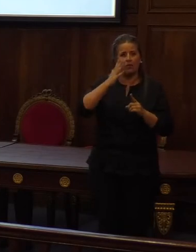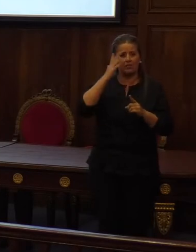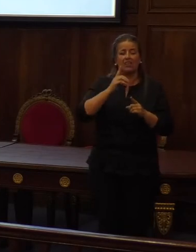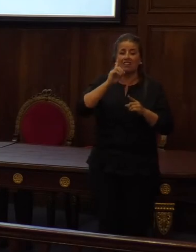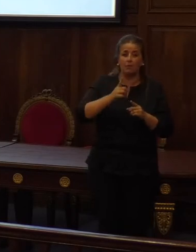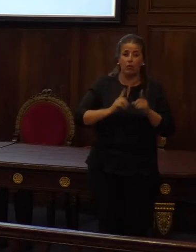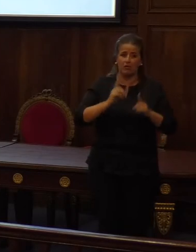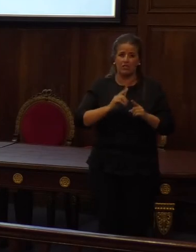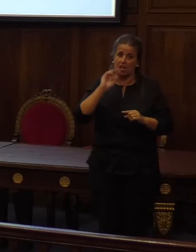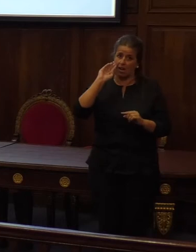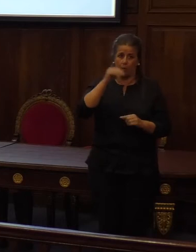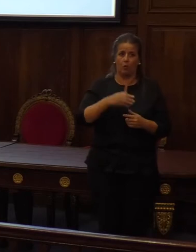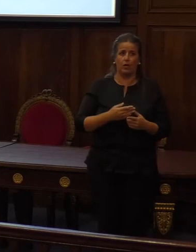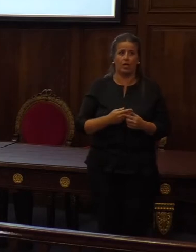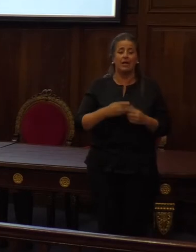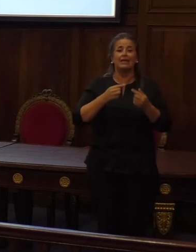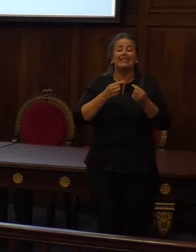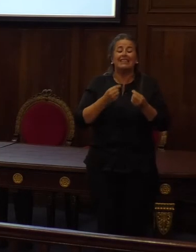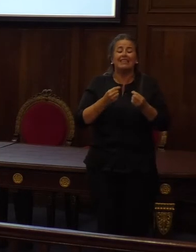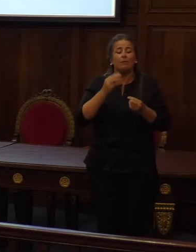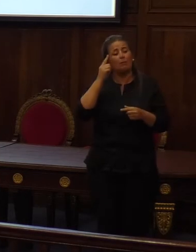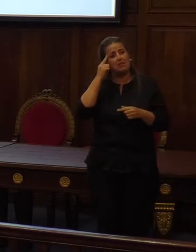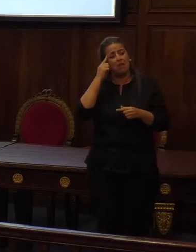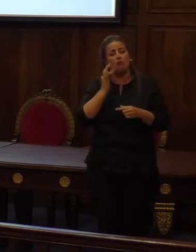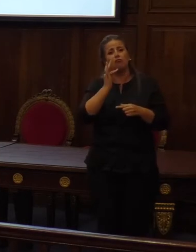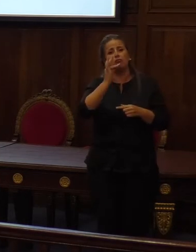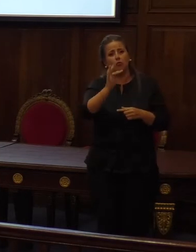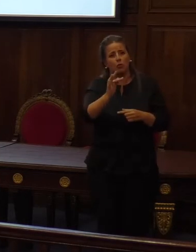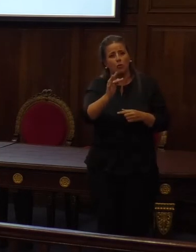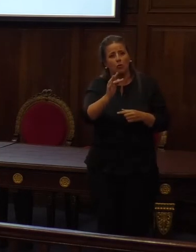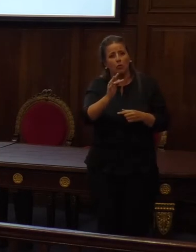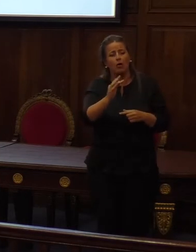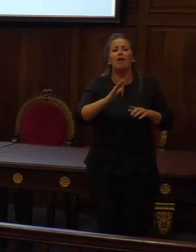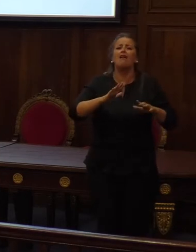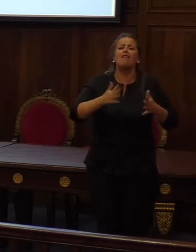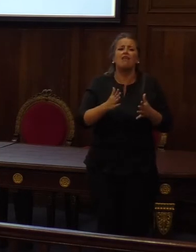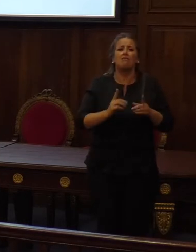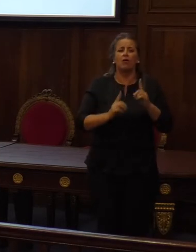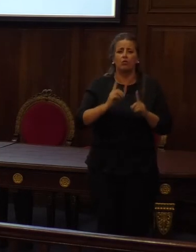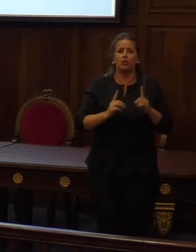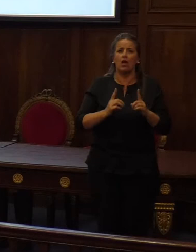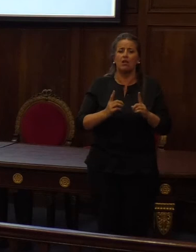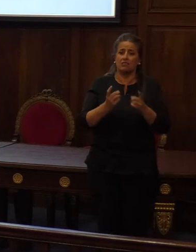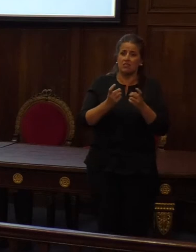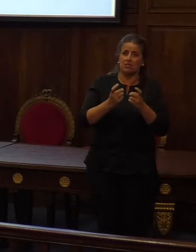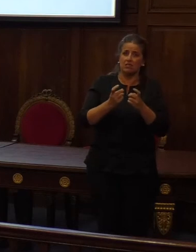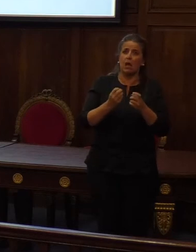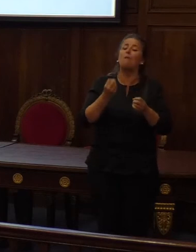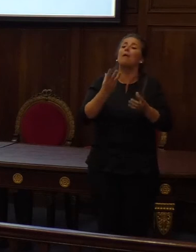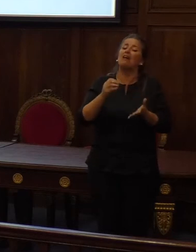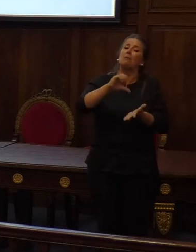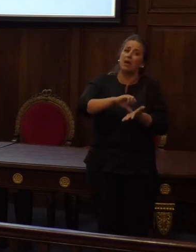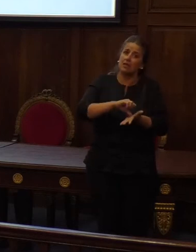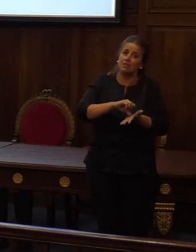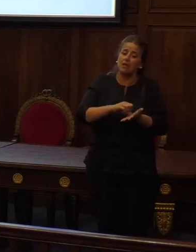misma vez pensar hacia el futuro, qué facultad se requiere, para qué país y cuáles